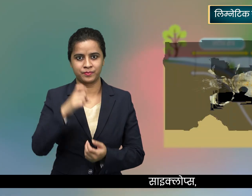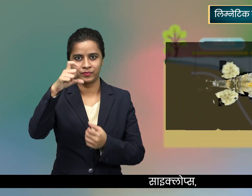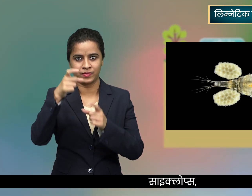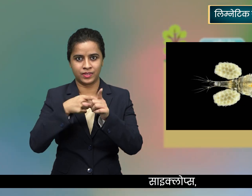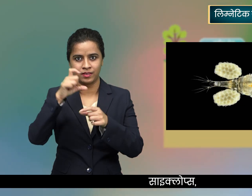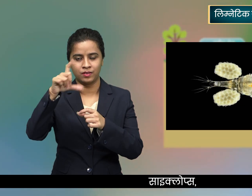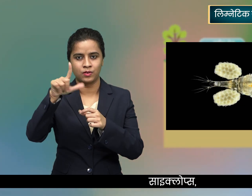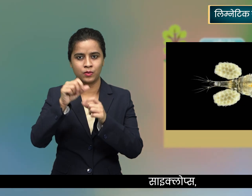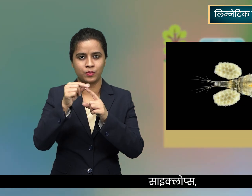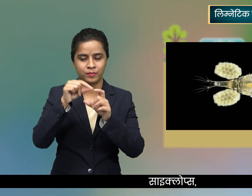साइक्लोप्स,